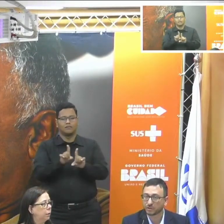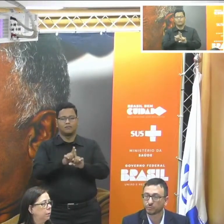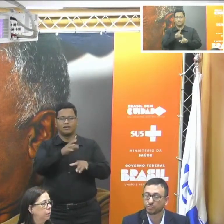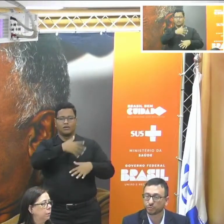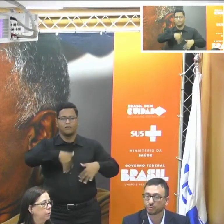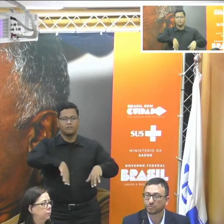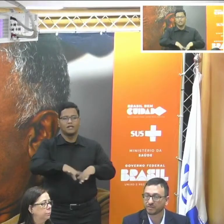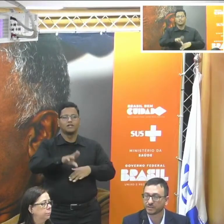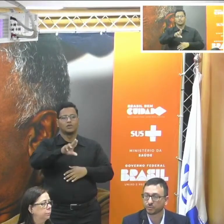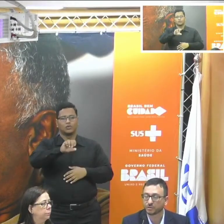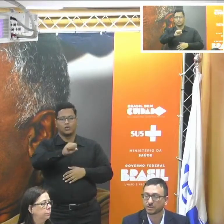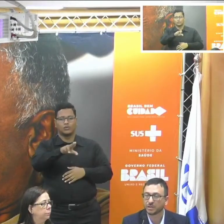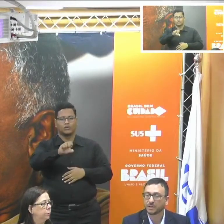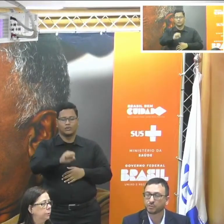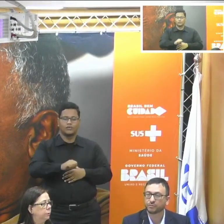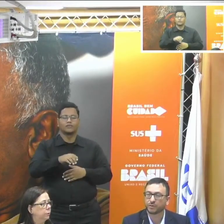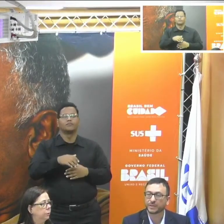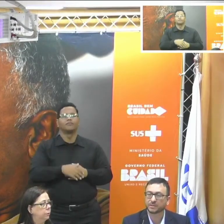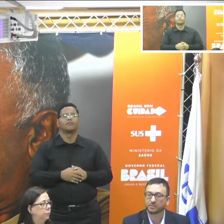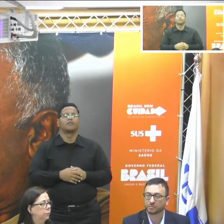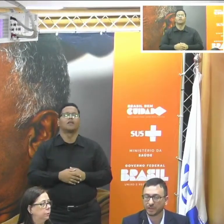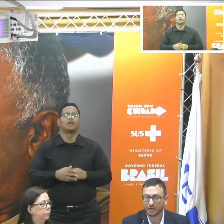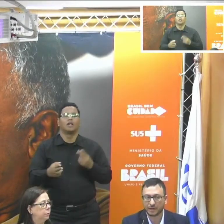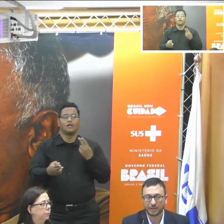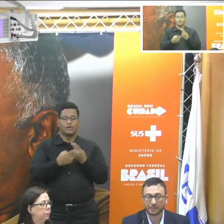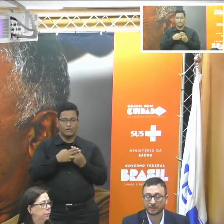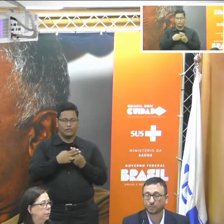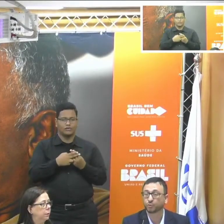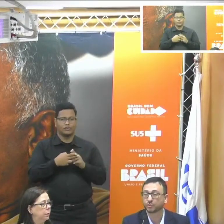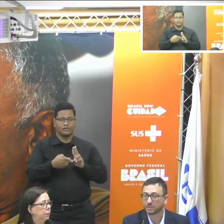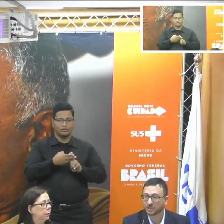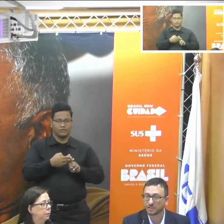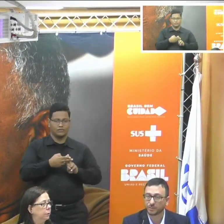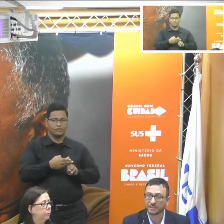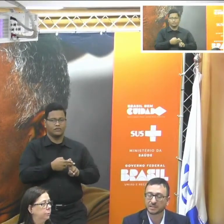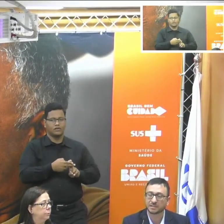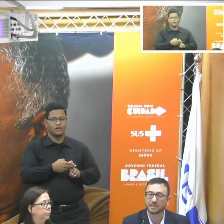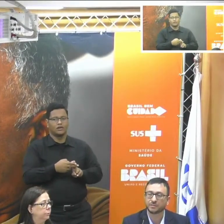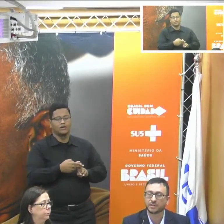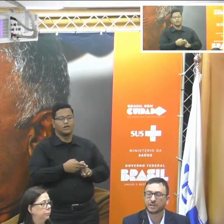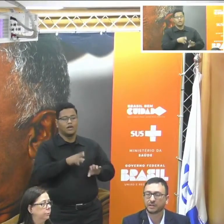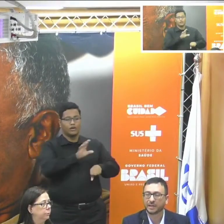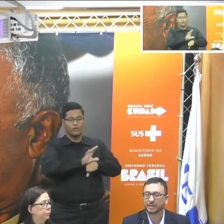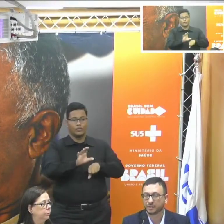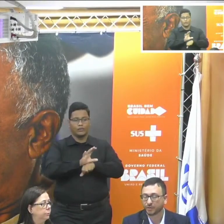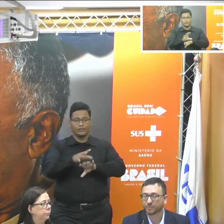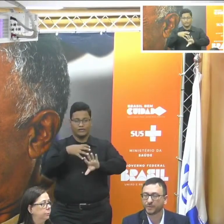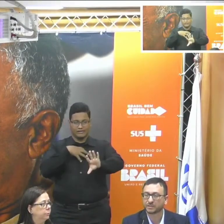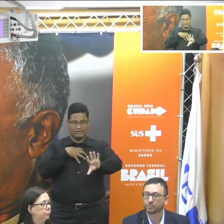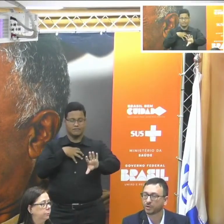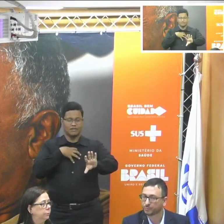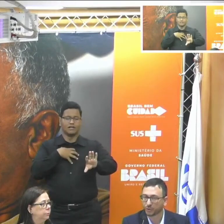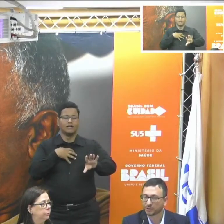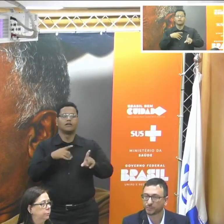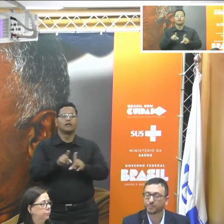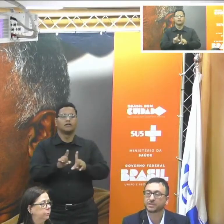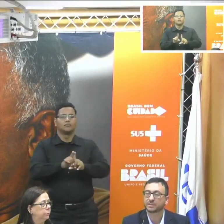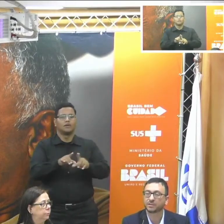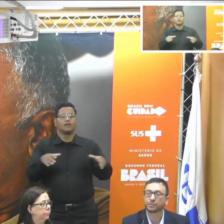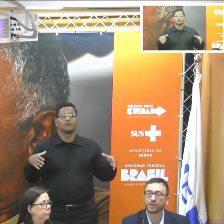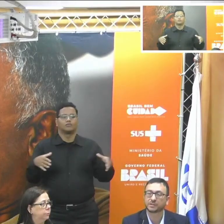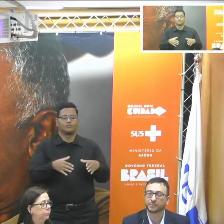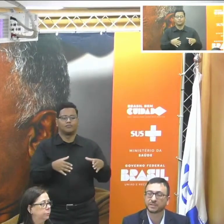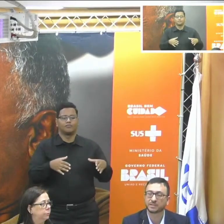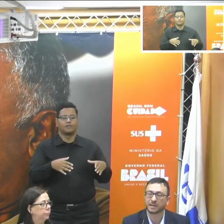virtual de saúde do Sul o avais com formação eh de cursos de sensibilização né E também formação no campo por exemplo da